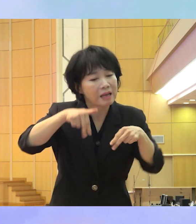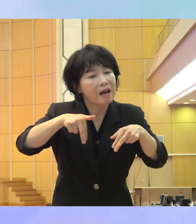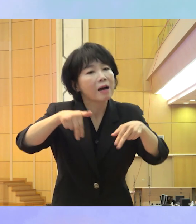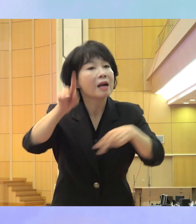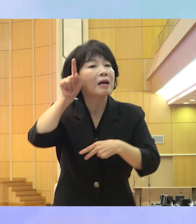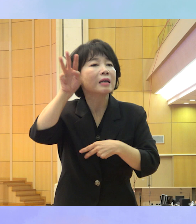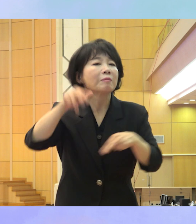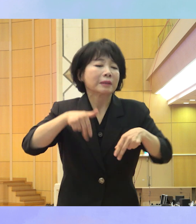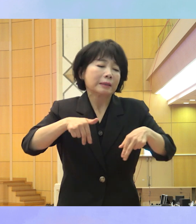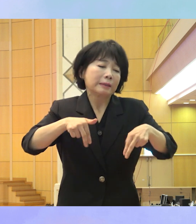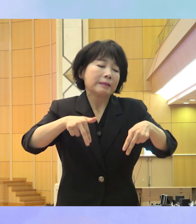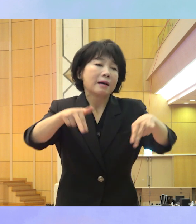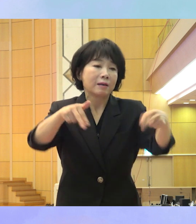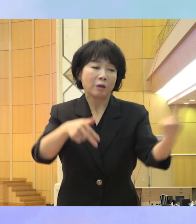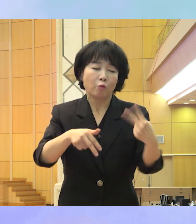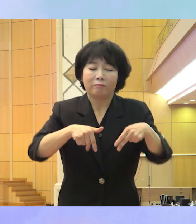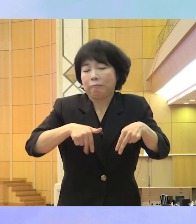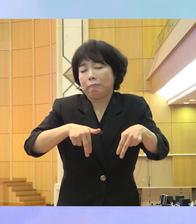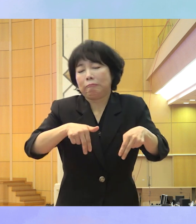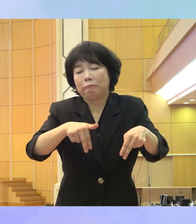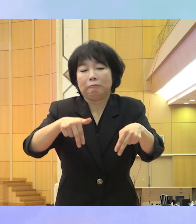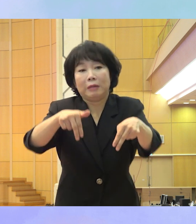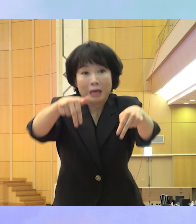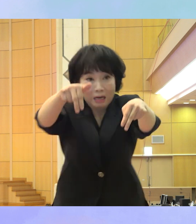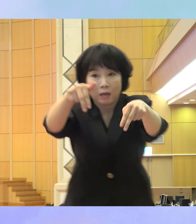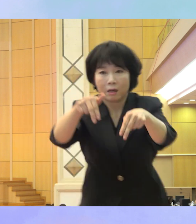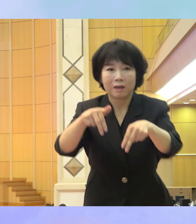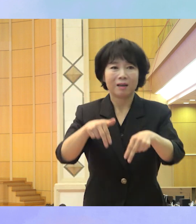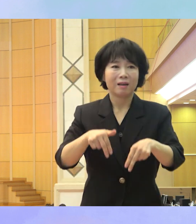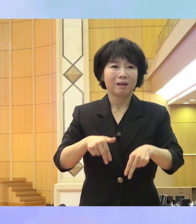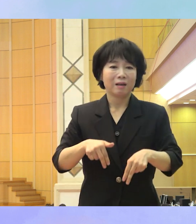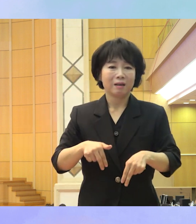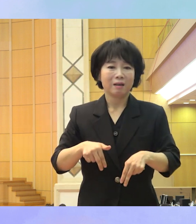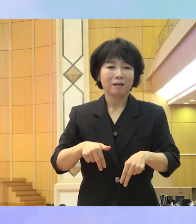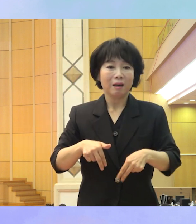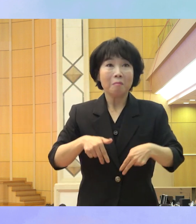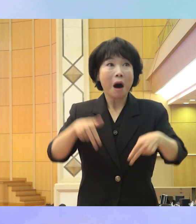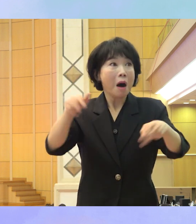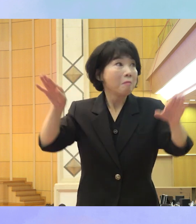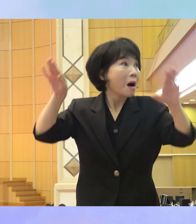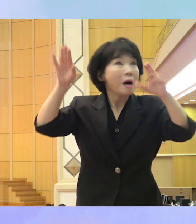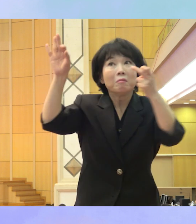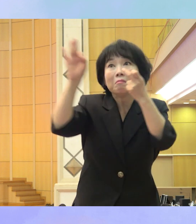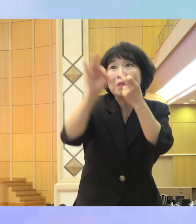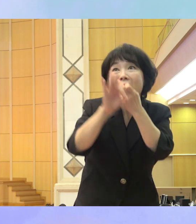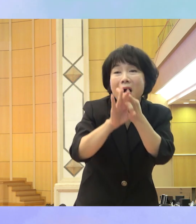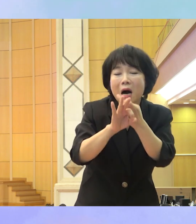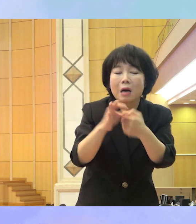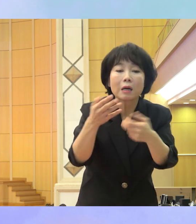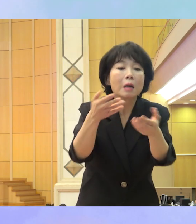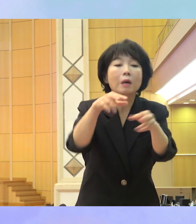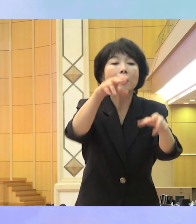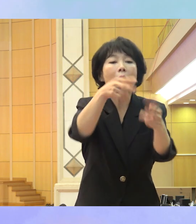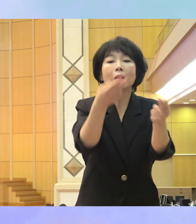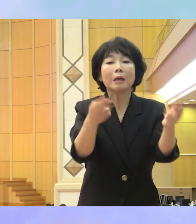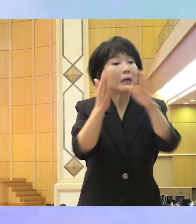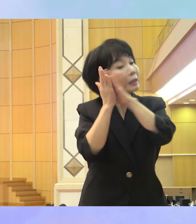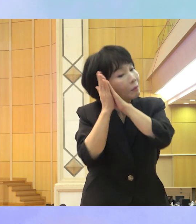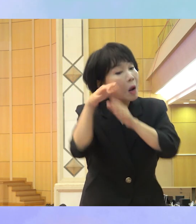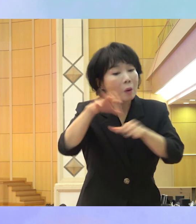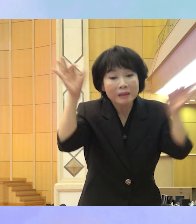길 가다가 하루 가다가 밤에 어느 곳에 가서 유숙하면서 잠잘